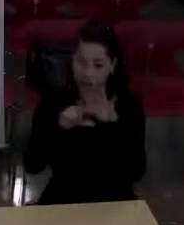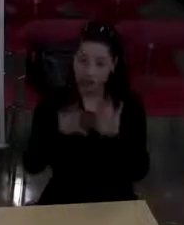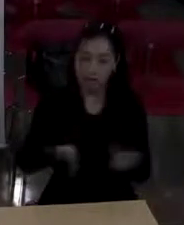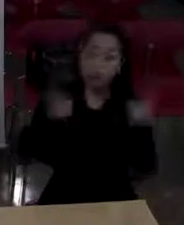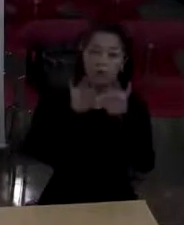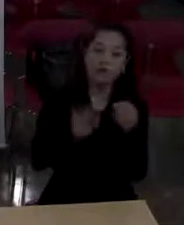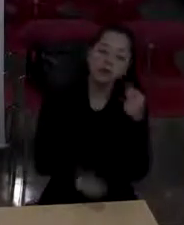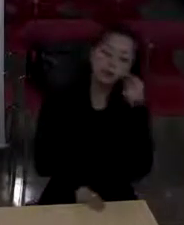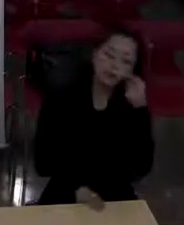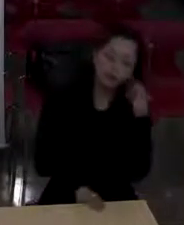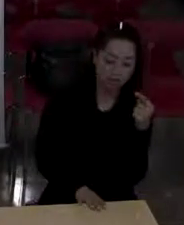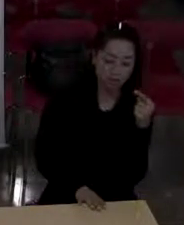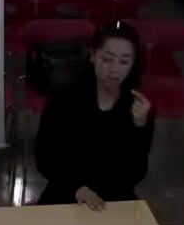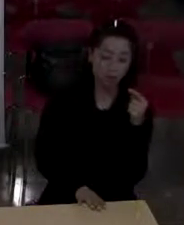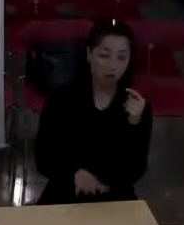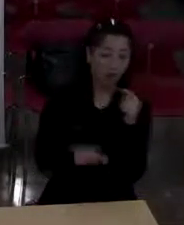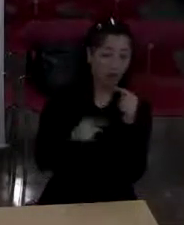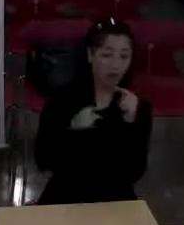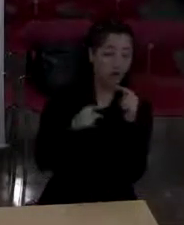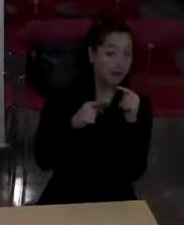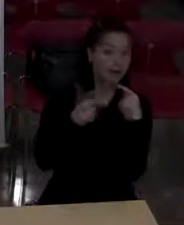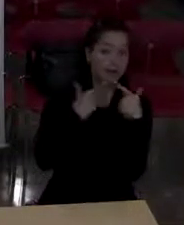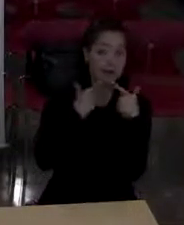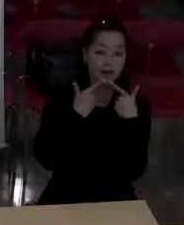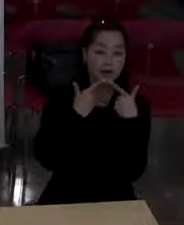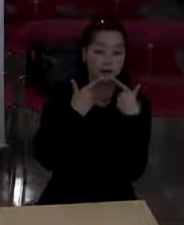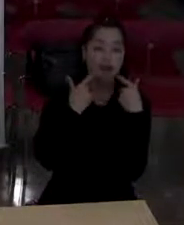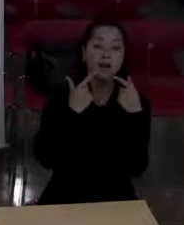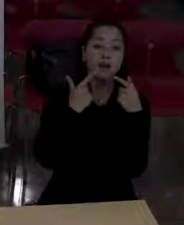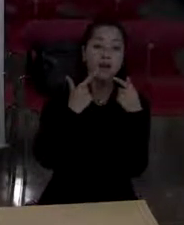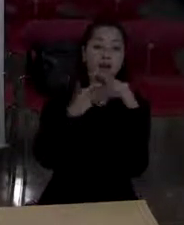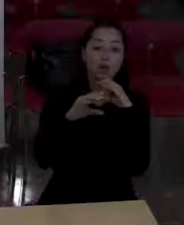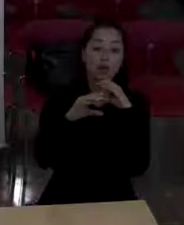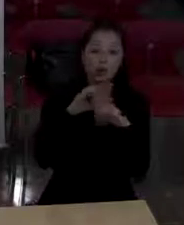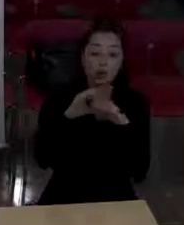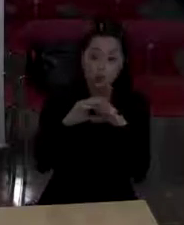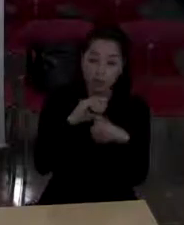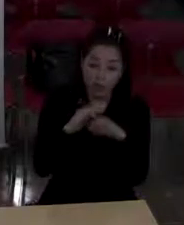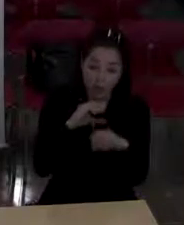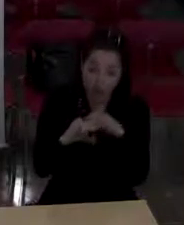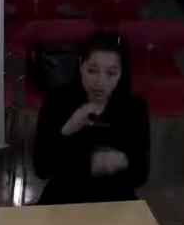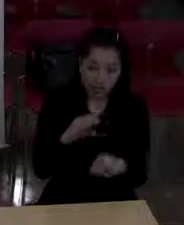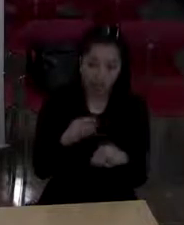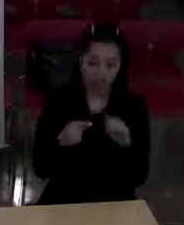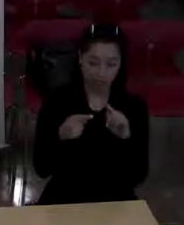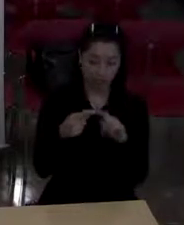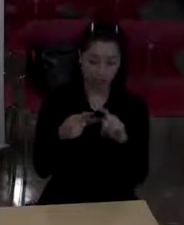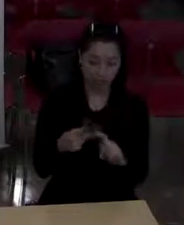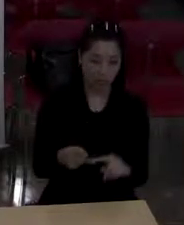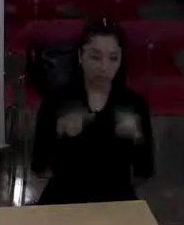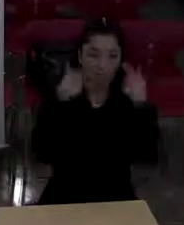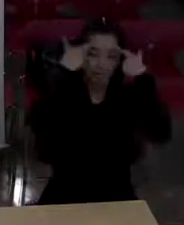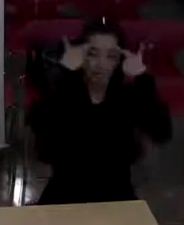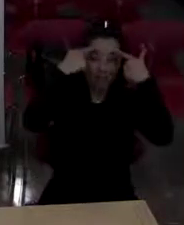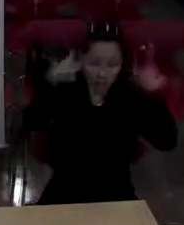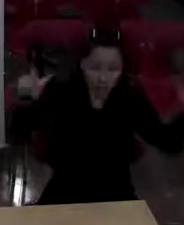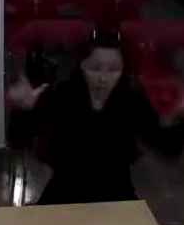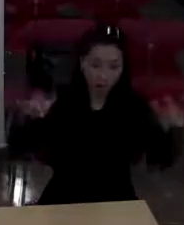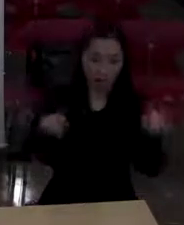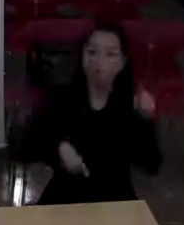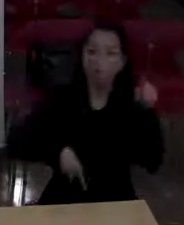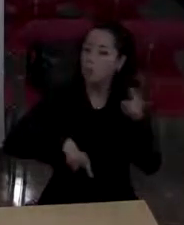lenguaje y comunicación tenemos que tocar 2 términos que al definirlos de pronto lo tomamos de manera separada, pero que cuando empezamos a